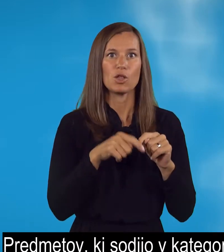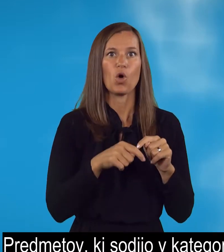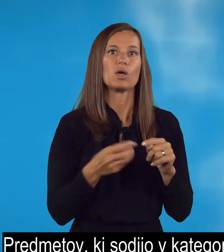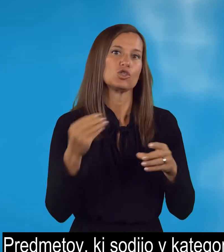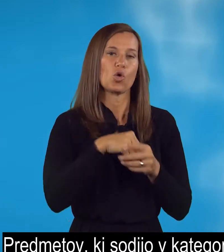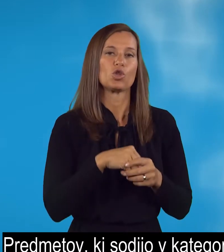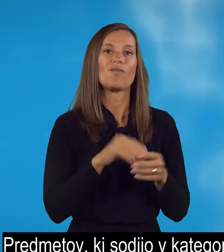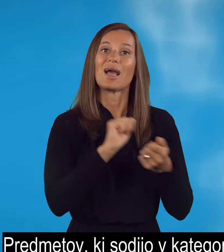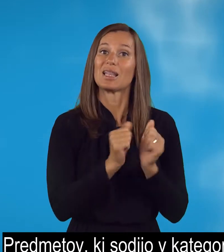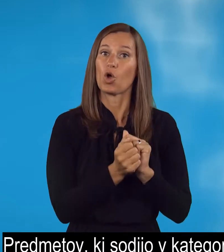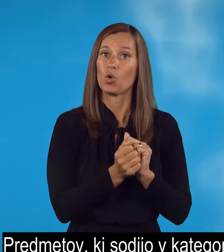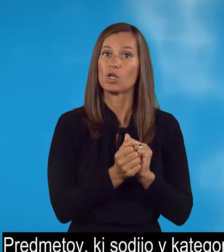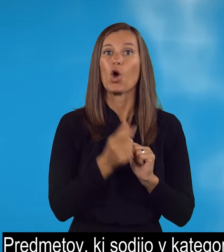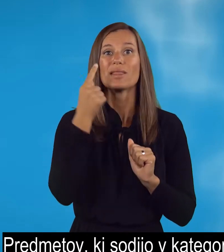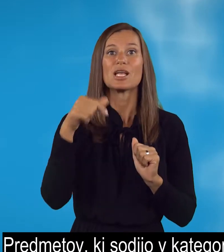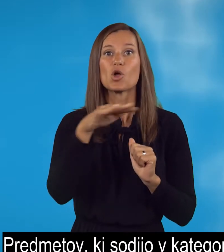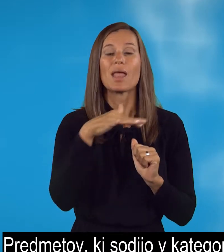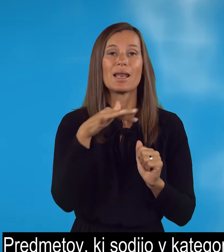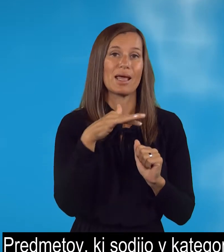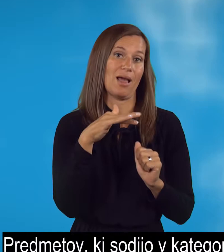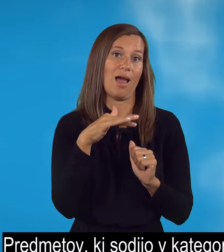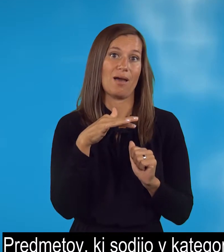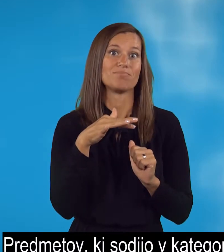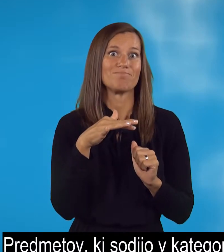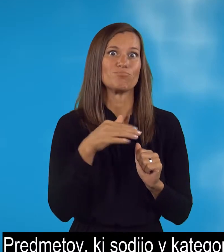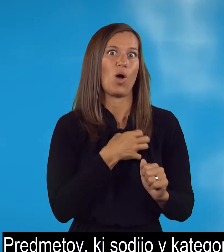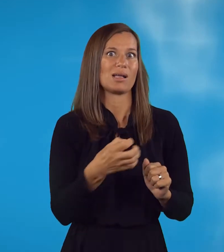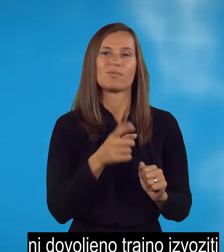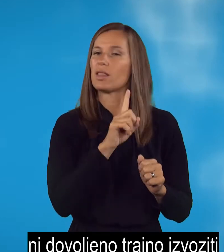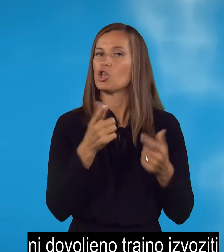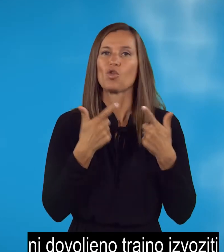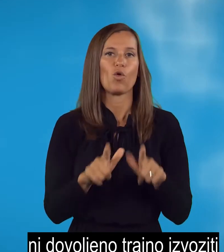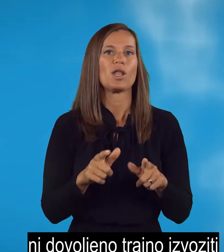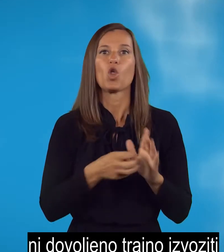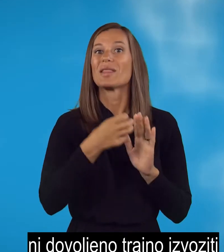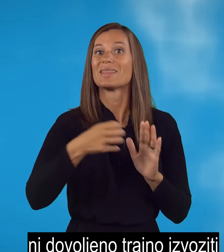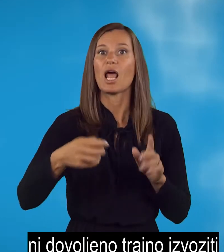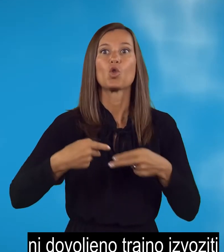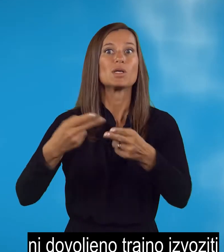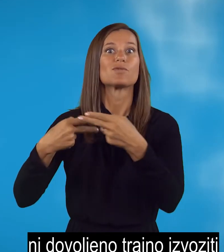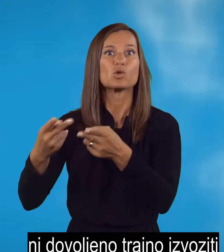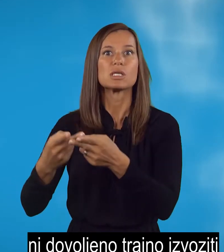Predmetov, ki sodijo v kategorijo nacionalnega bogastva, ni dovoljeno trajno izvoziti ali